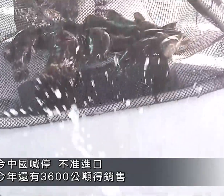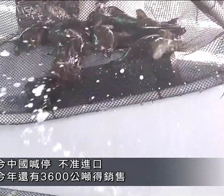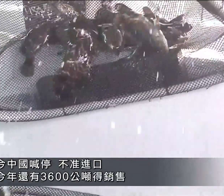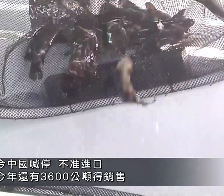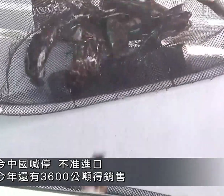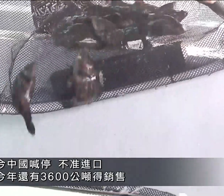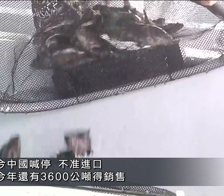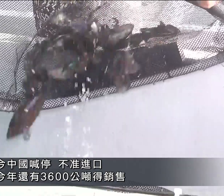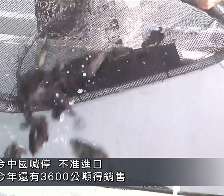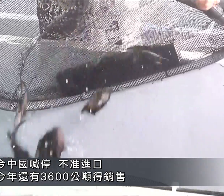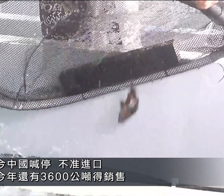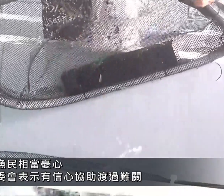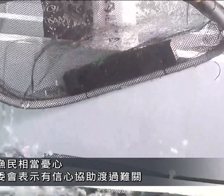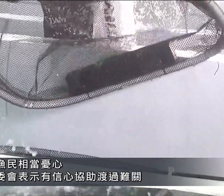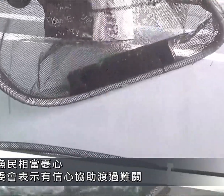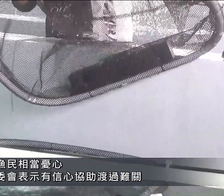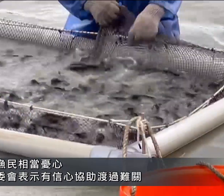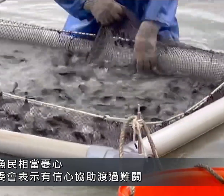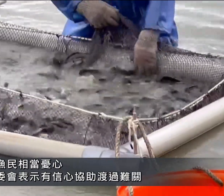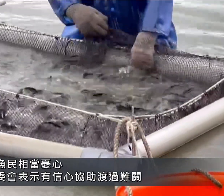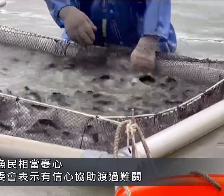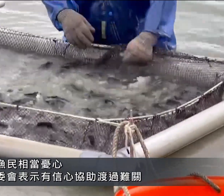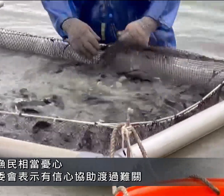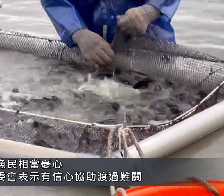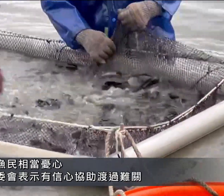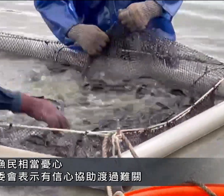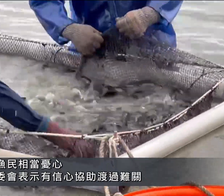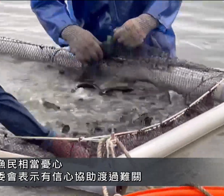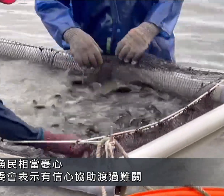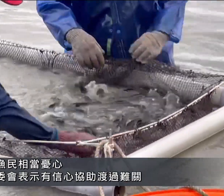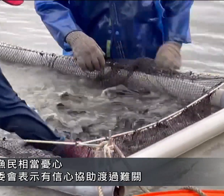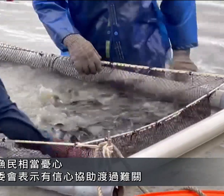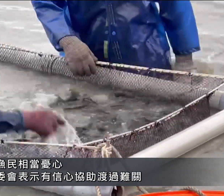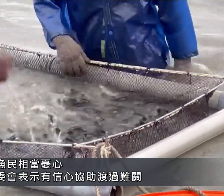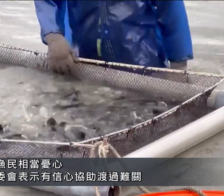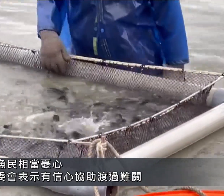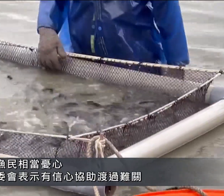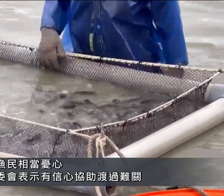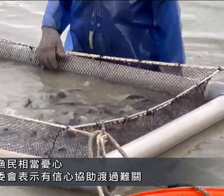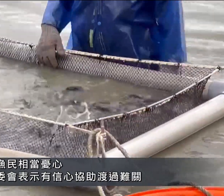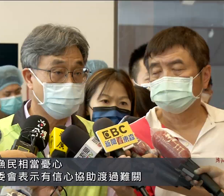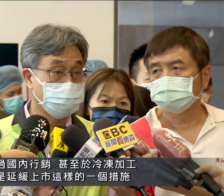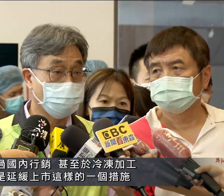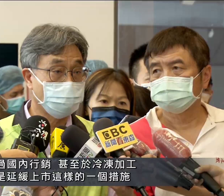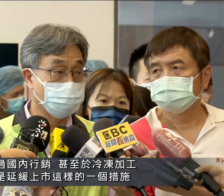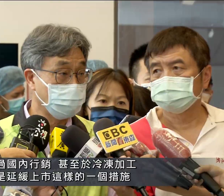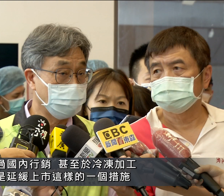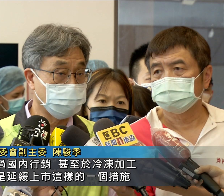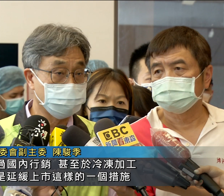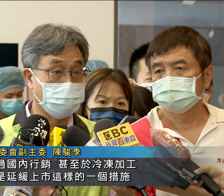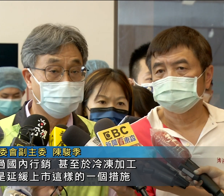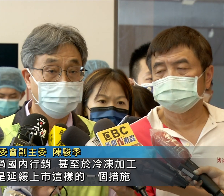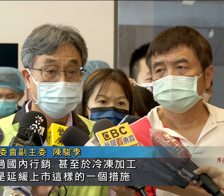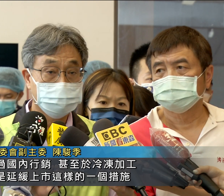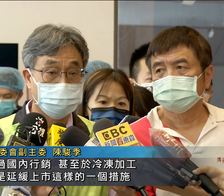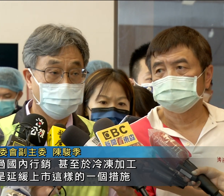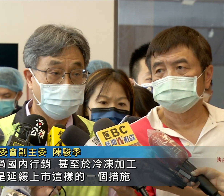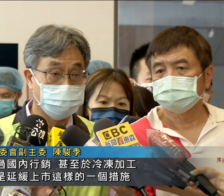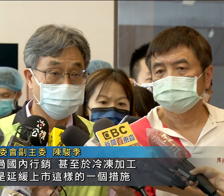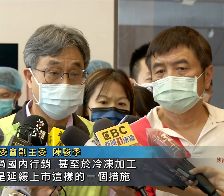得销售，让渔民相当忧心。农委会表示有信心协助渡过难关， 透过国内的行销，甚至冷冻加